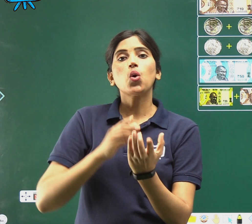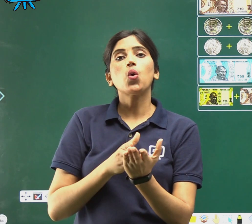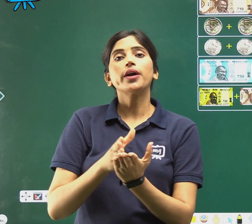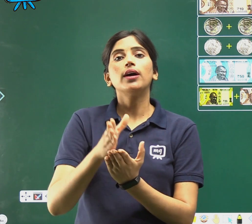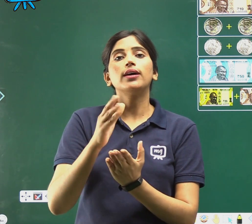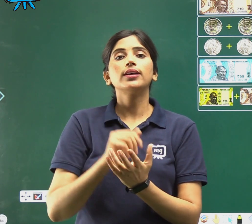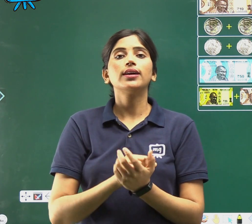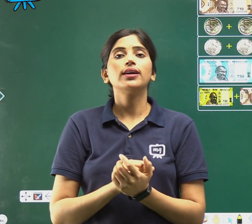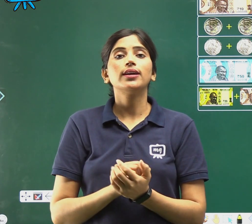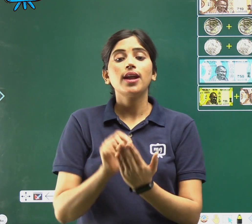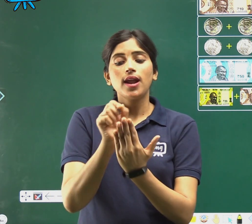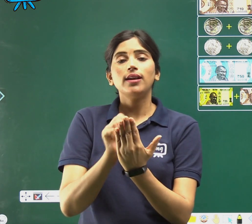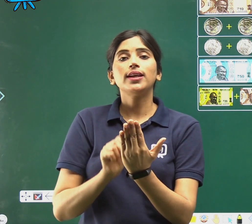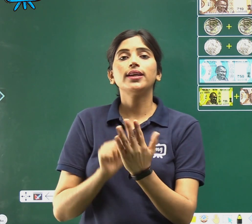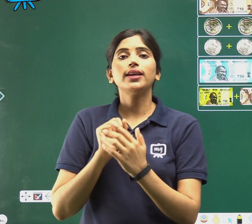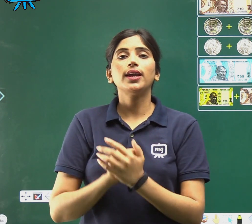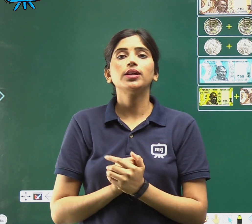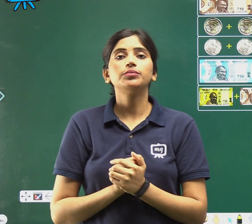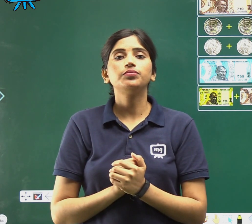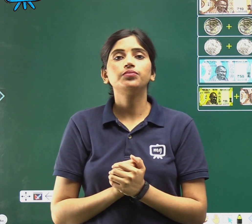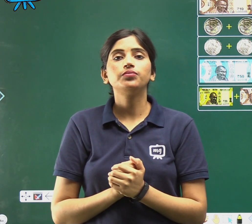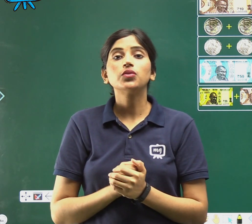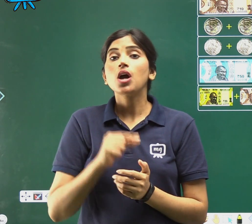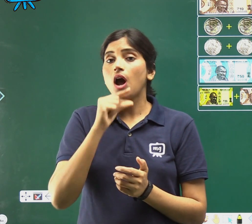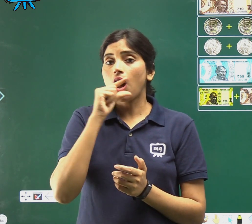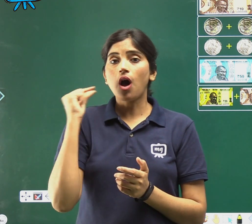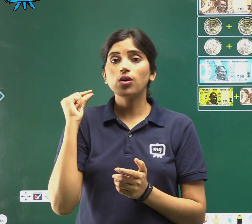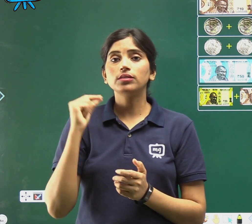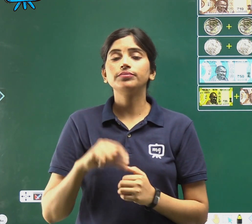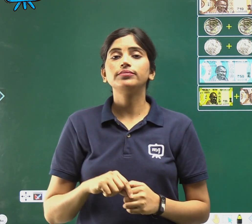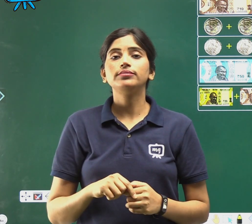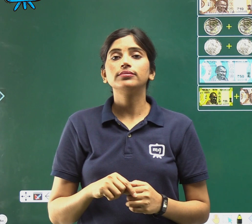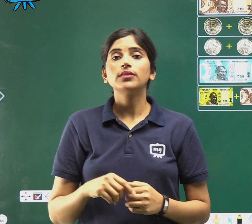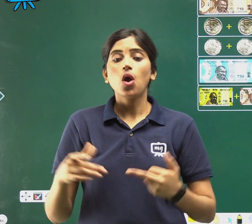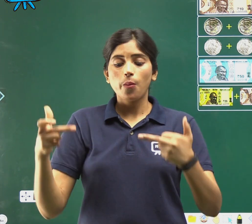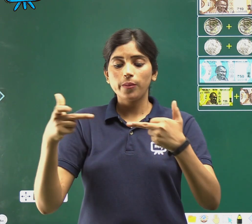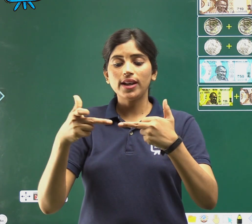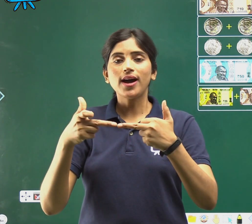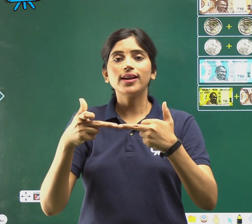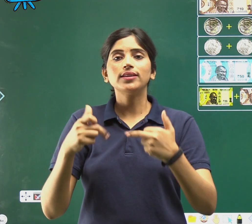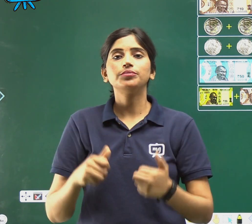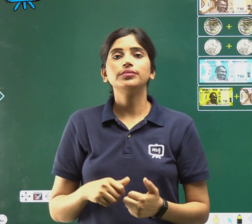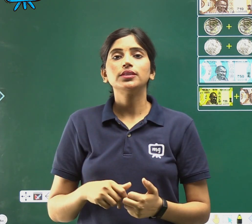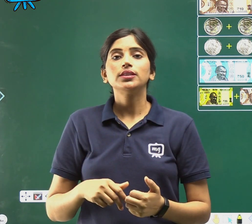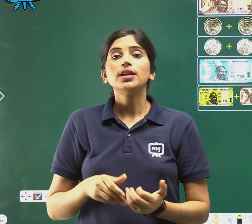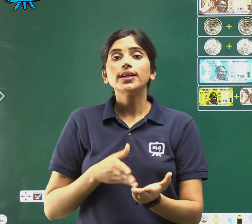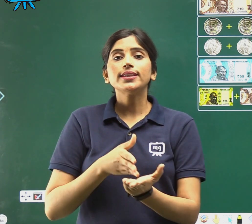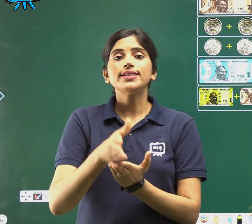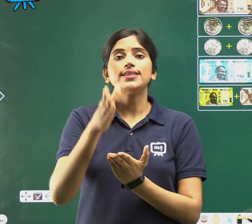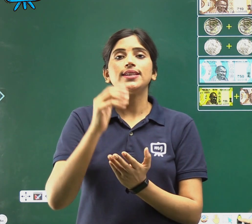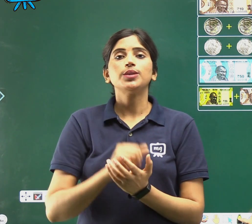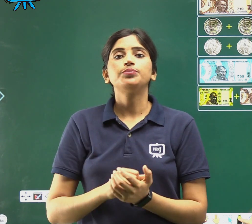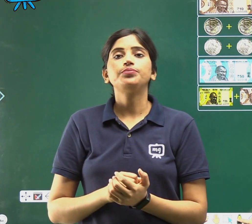जोड़कर लिखिए और मिलान कीजिए।